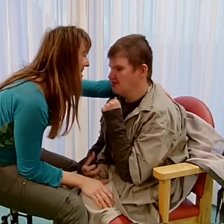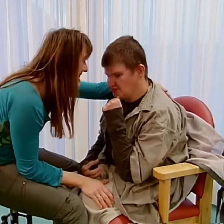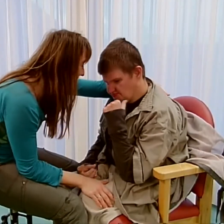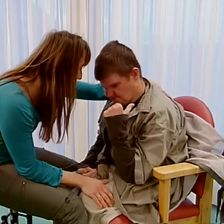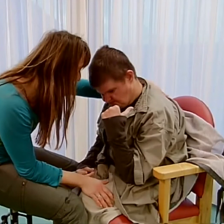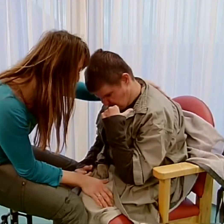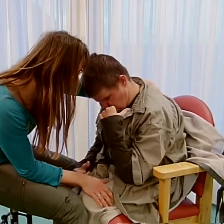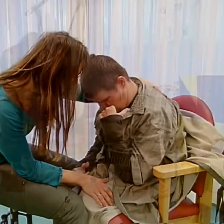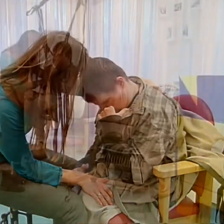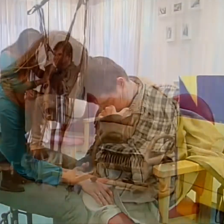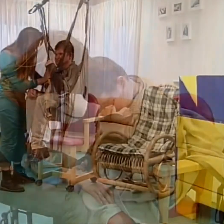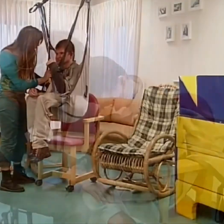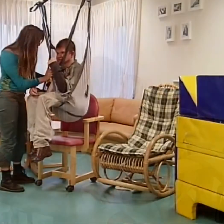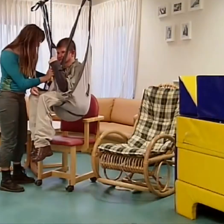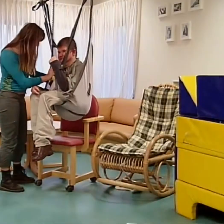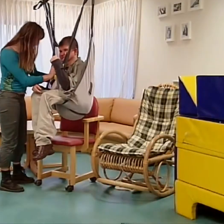Zit aan mijn handen.